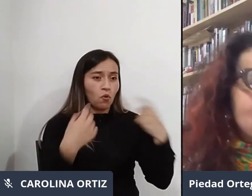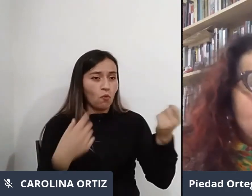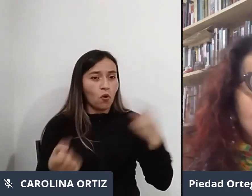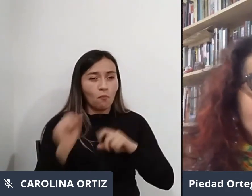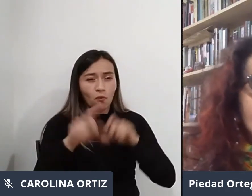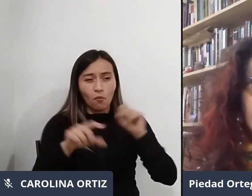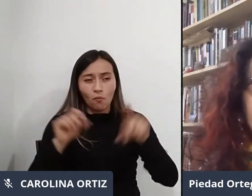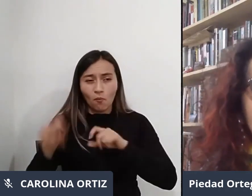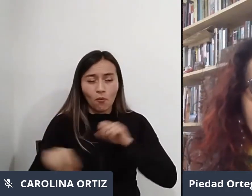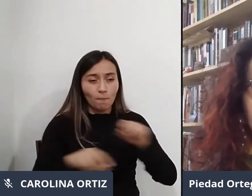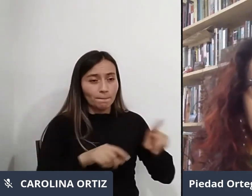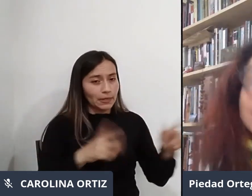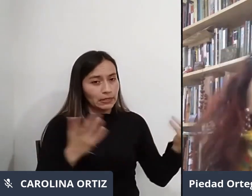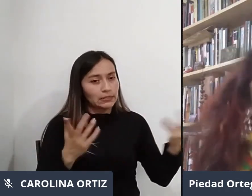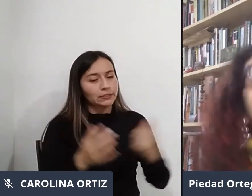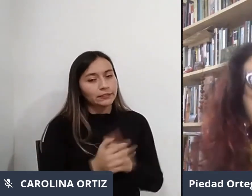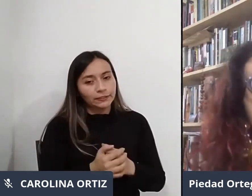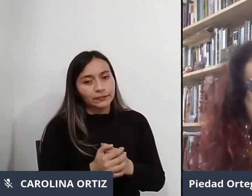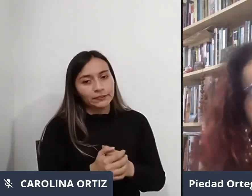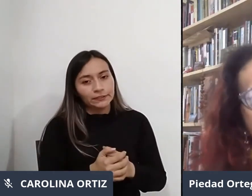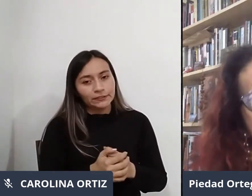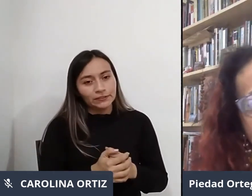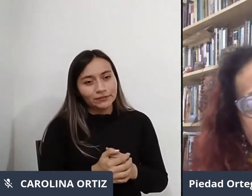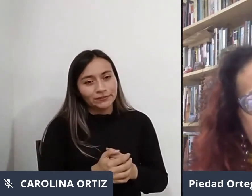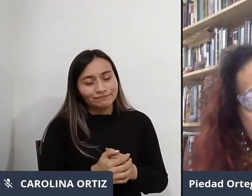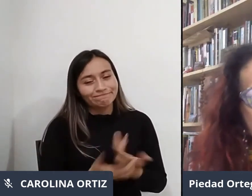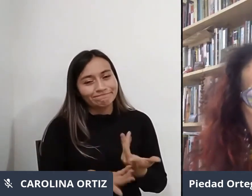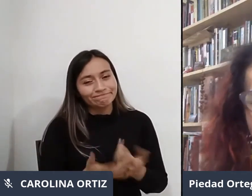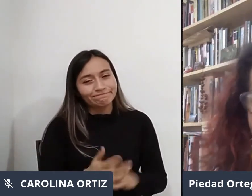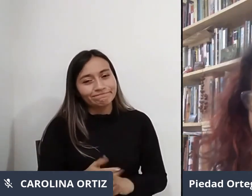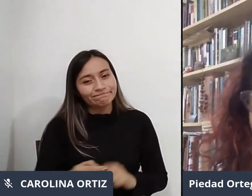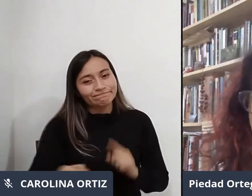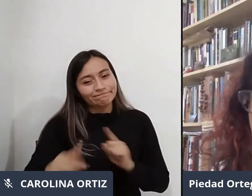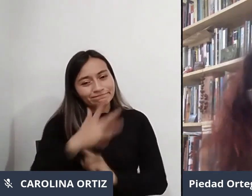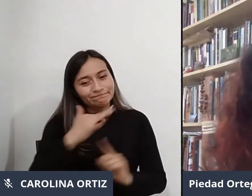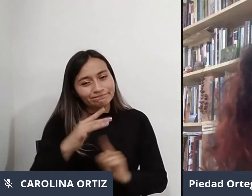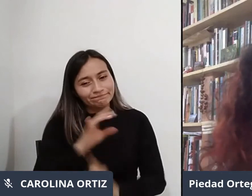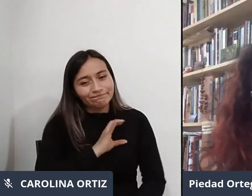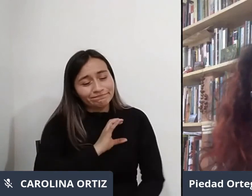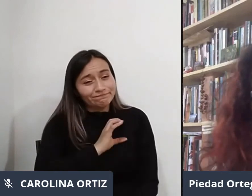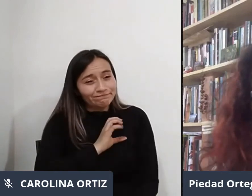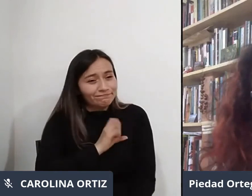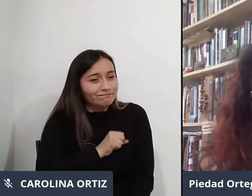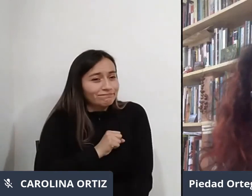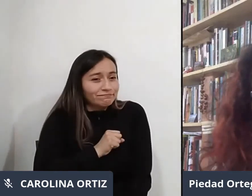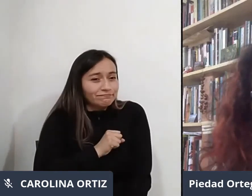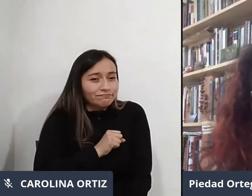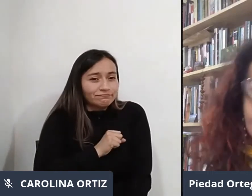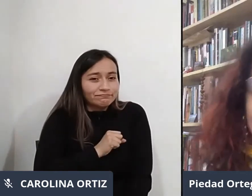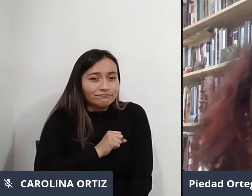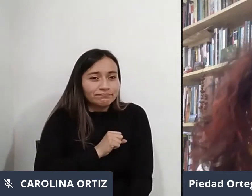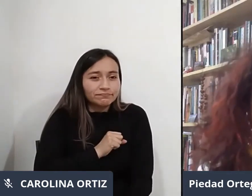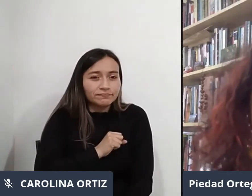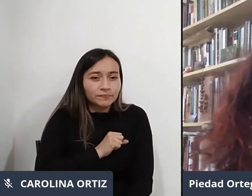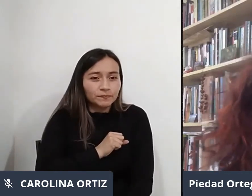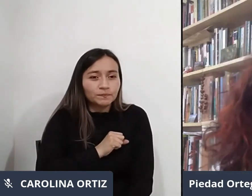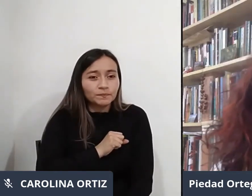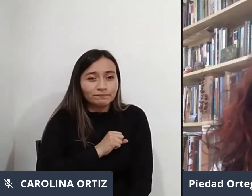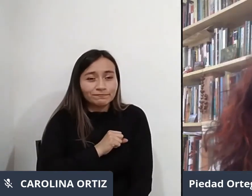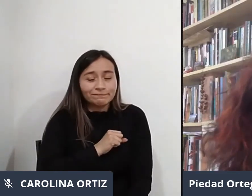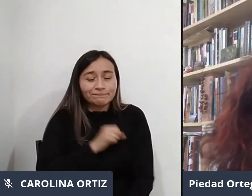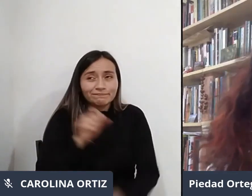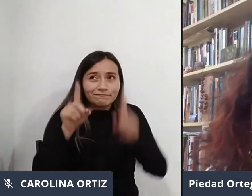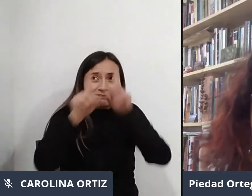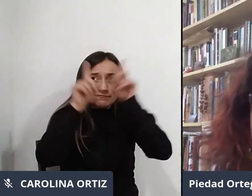porque estamos viviendo este tiempo también dolorosamente, porque estamos viviendo este tiempo desde la incertidumbre,